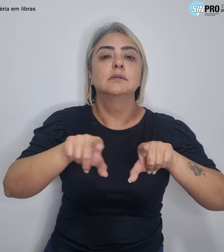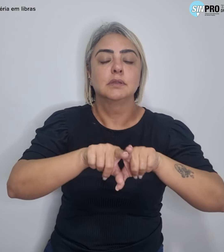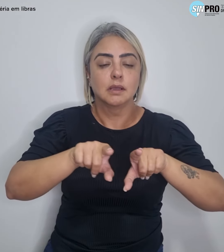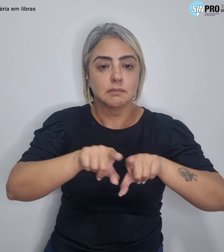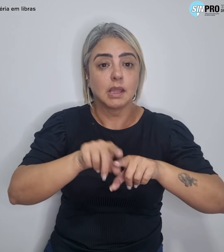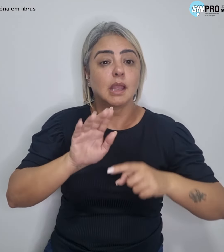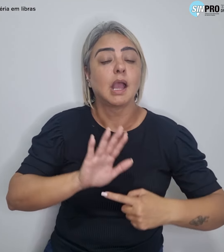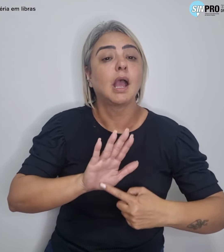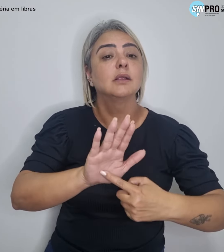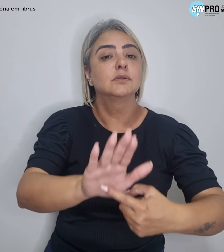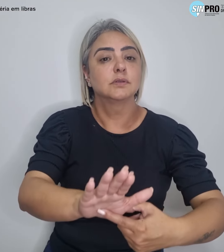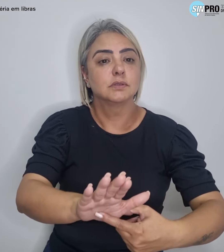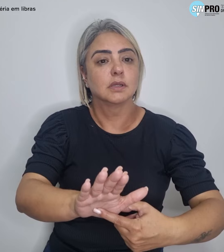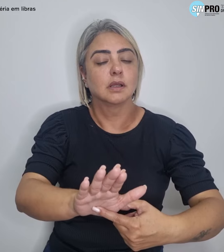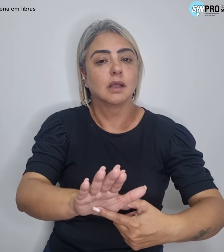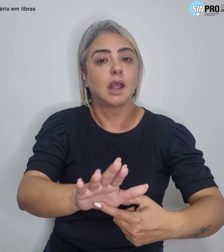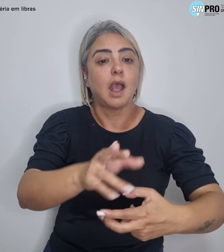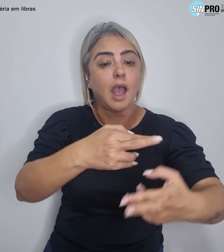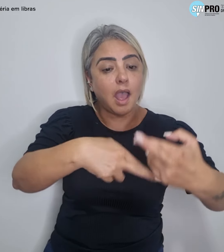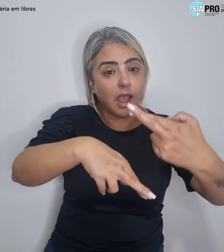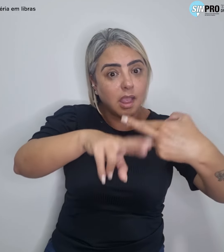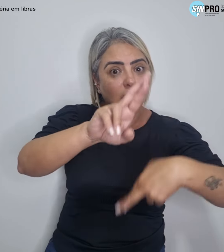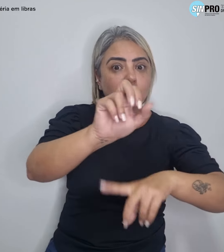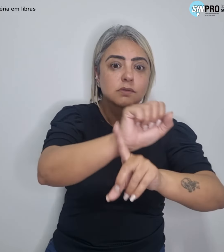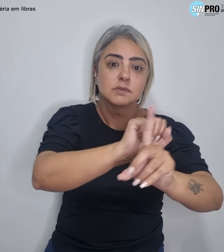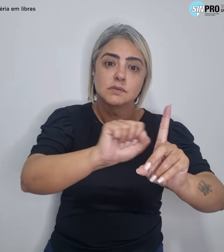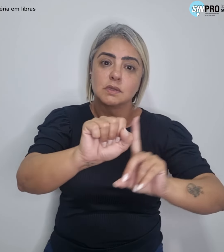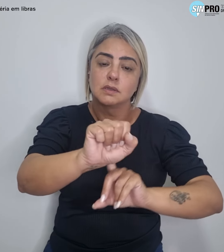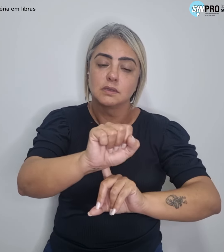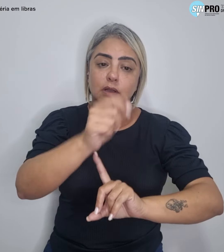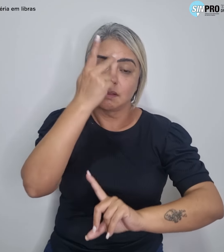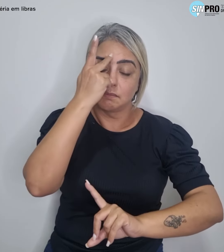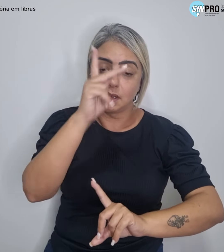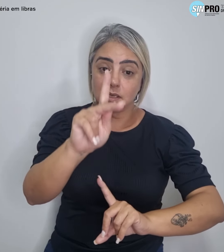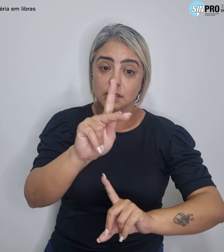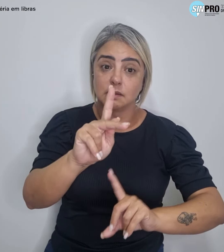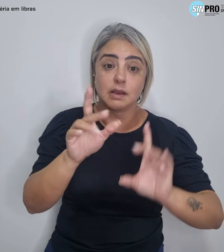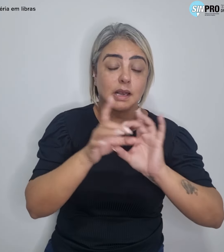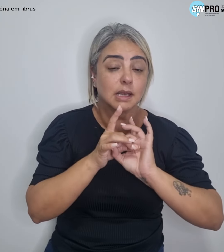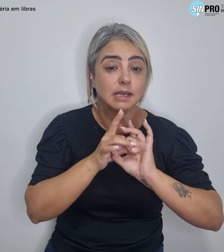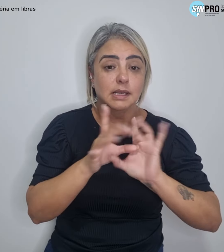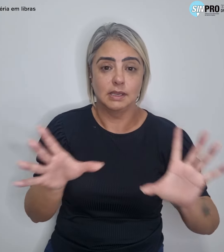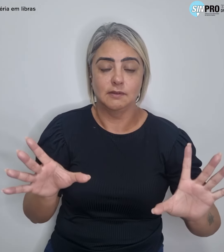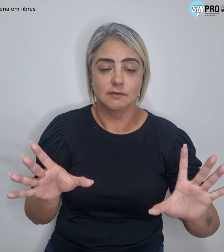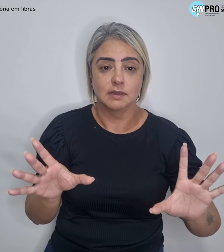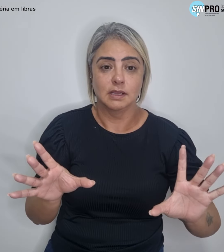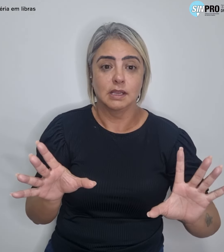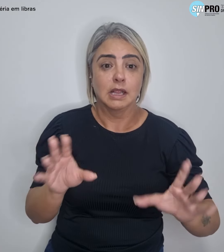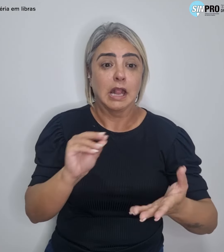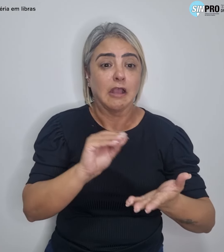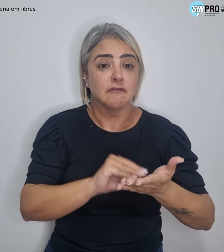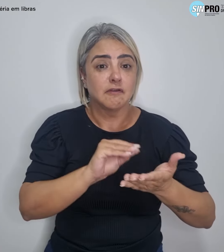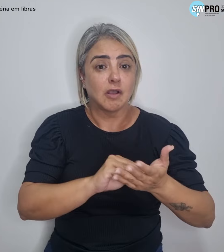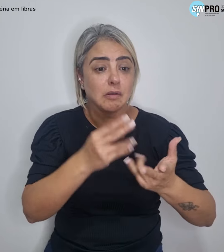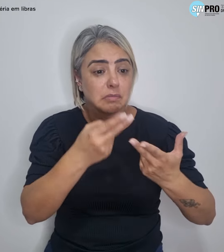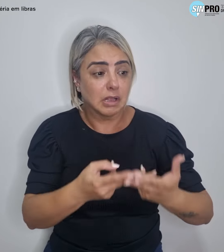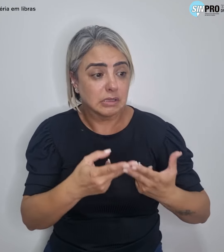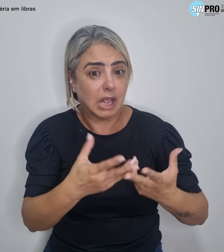ajudando a reconstruir a sociedade para que ela seja livre da intolerância e fortaleça as